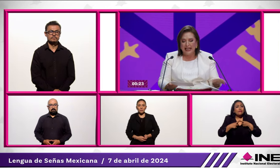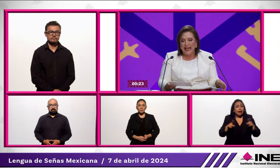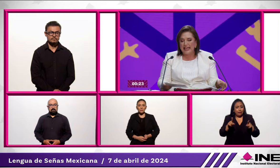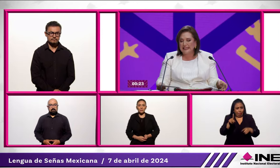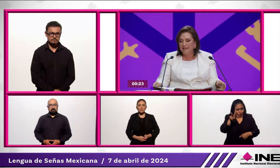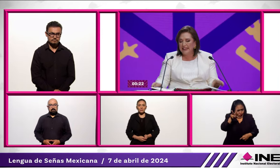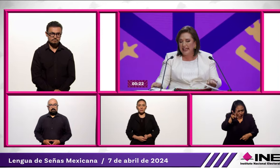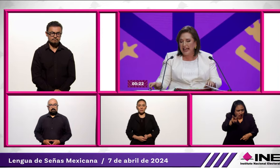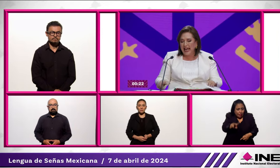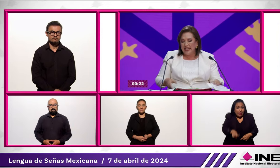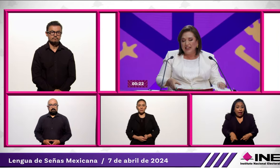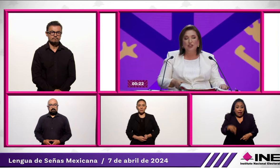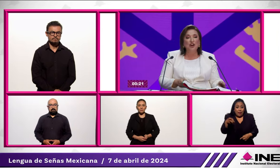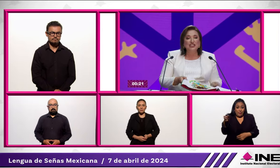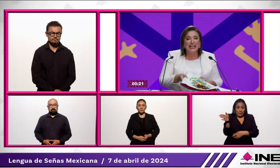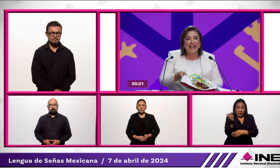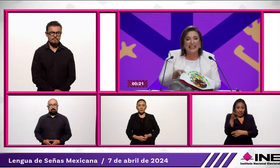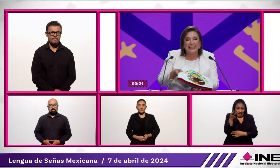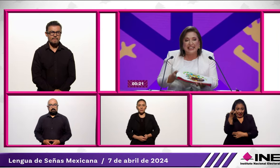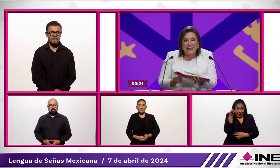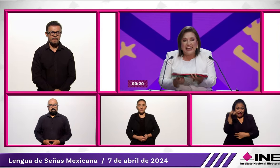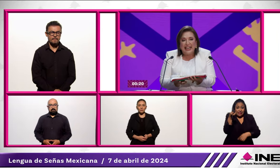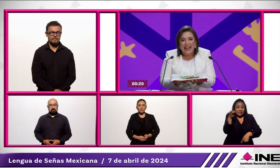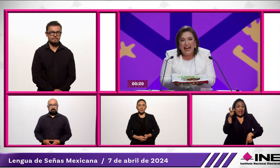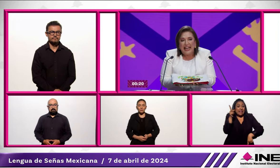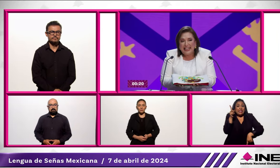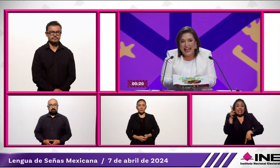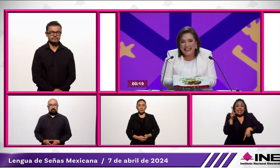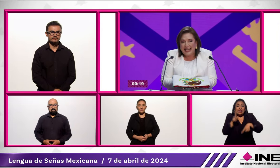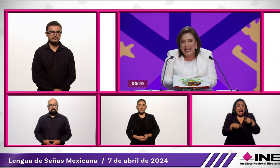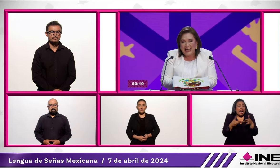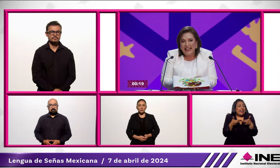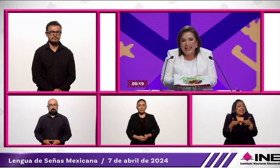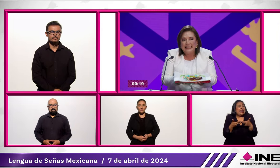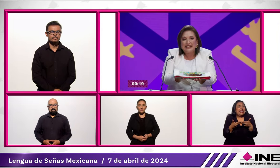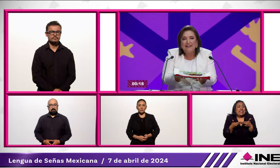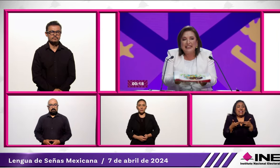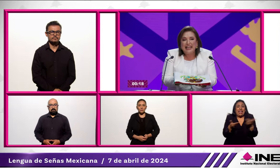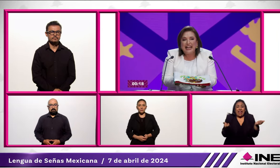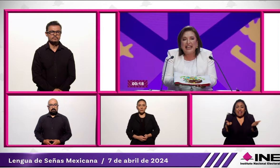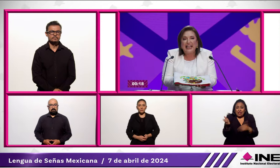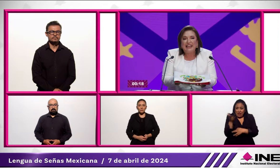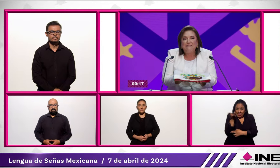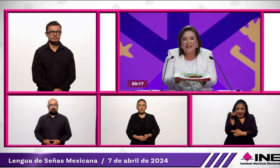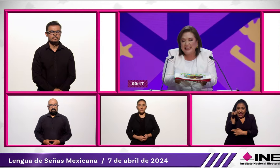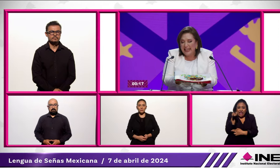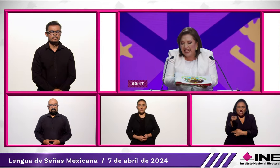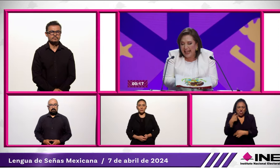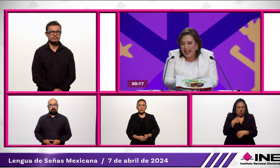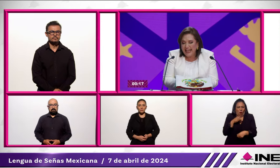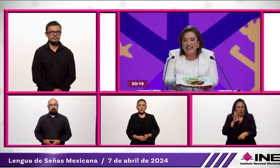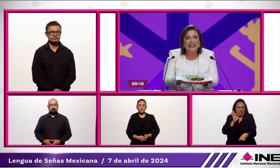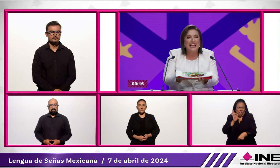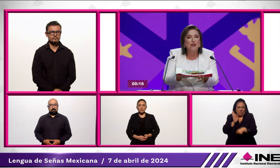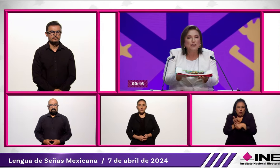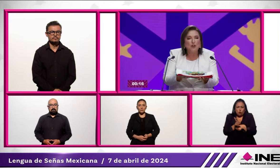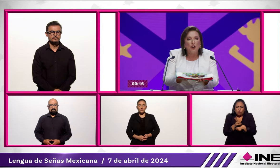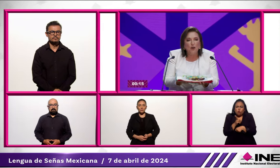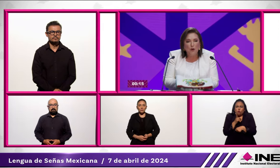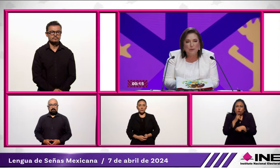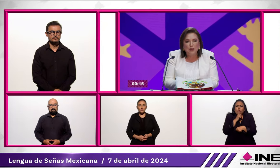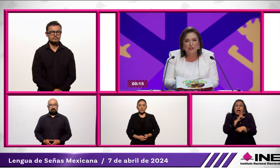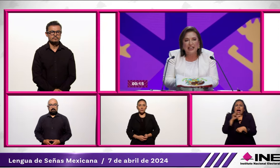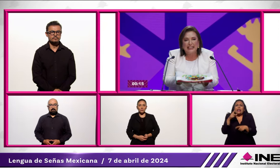verdad. Esta bandera no se la quitaré a nadie. Esta bandera la defenderé de